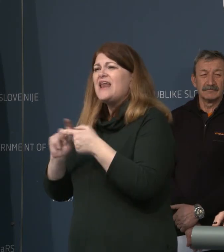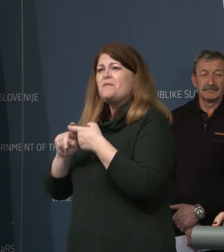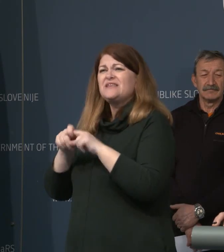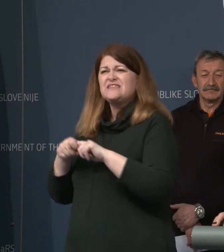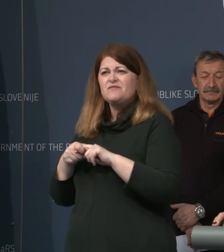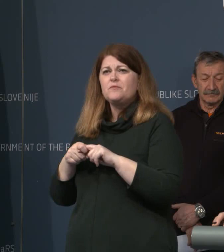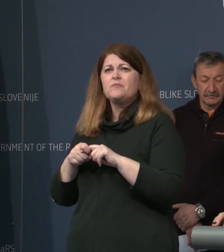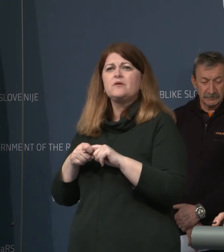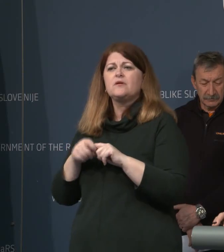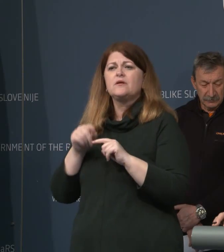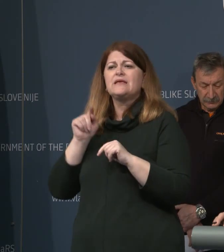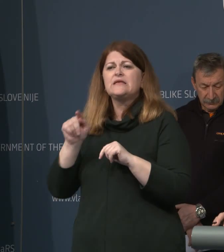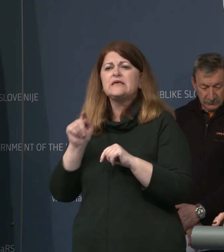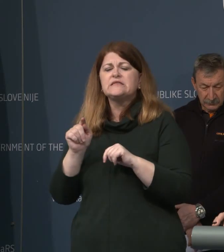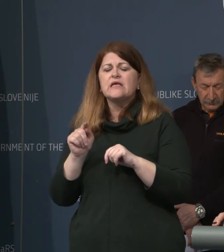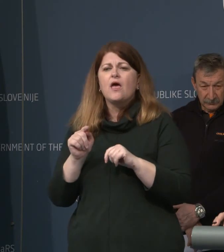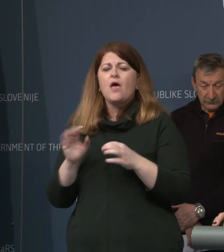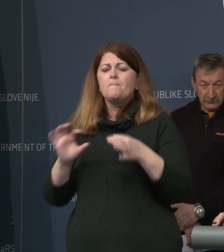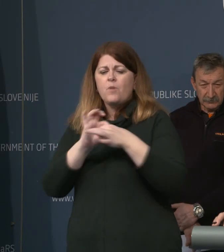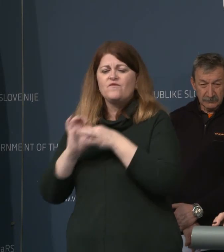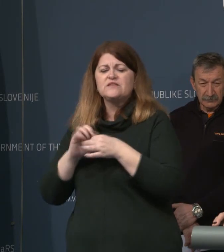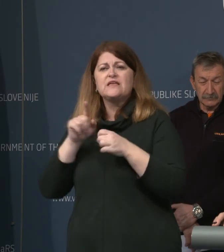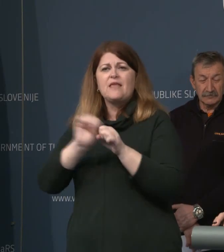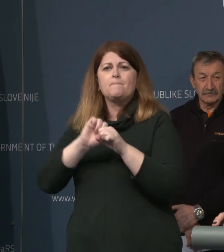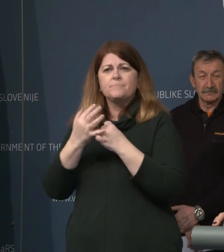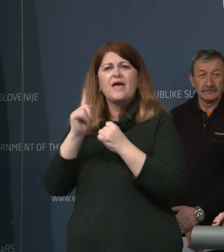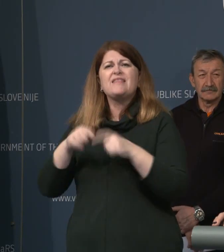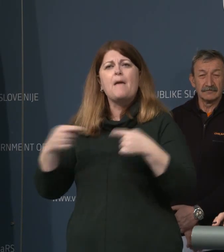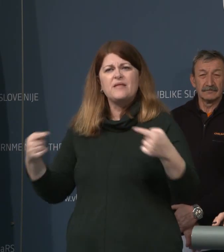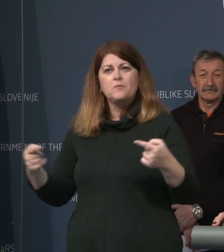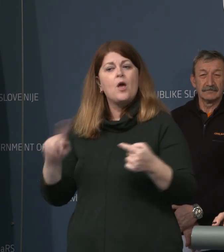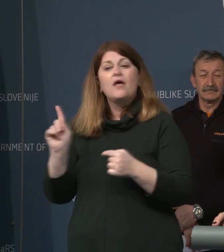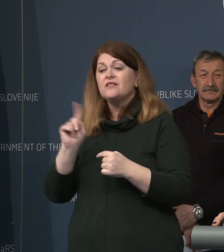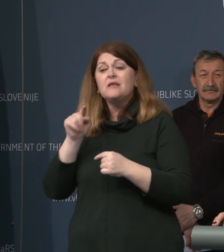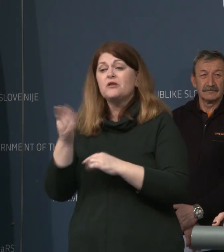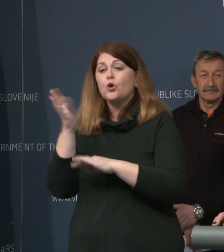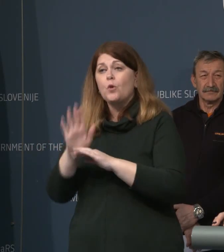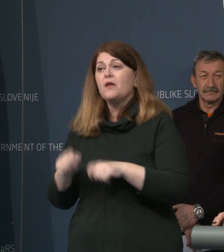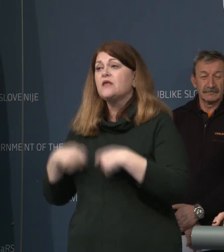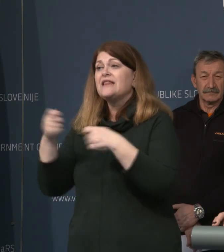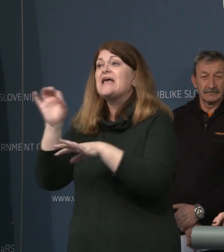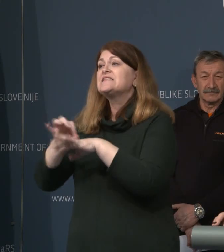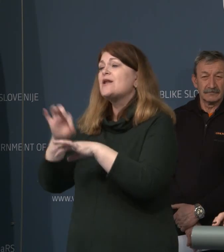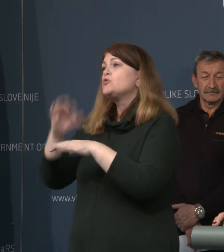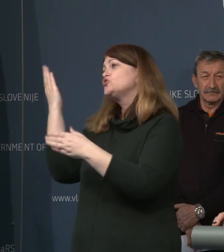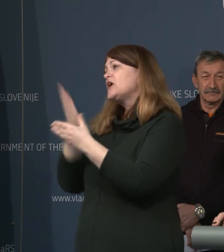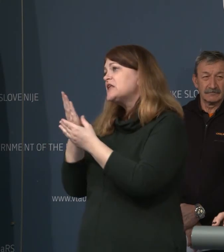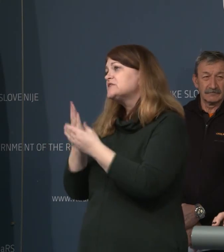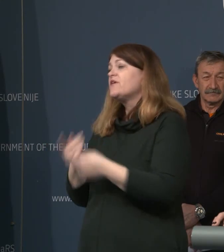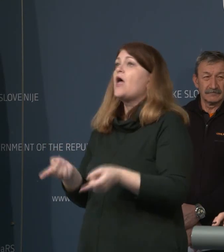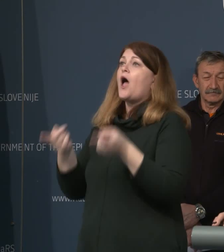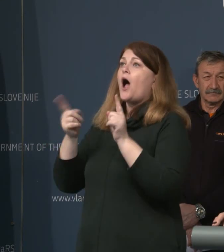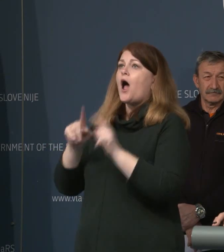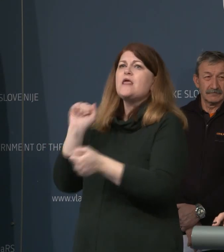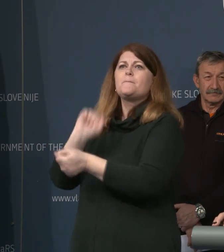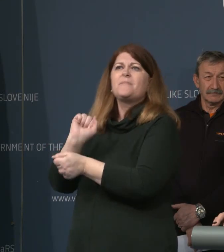stvarmi, ki pritičejo tej okužbi in danes že epidemiji. Nikakor pa ni namen podajanju zdravniških nasvetov ali zdaj že